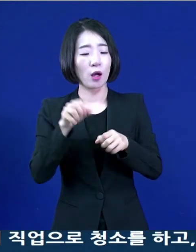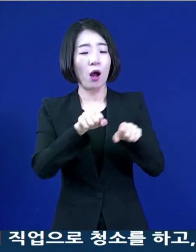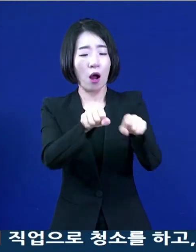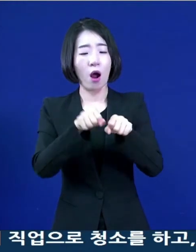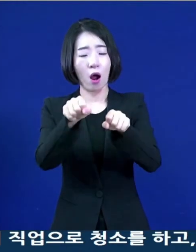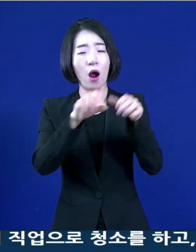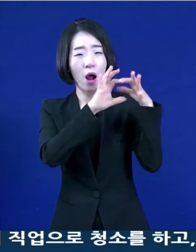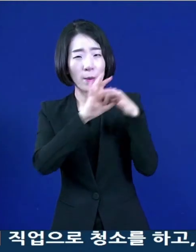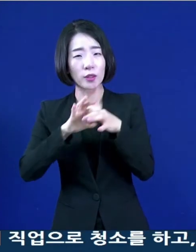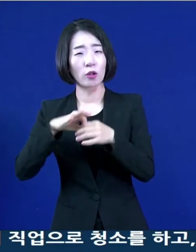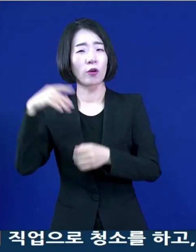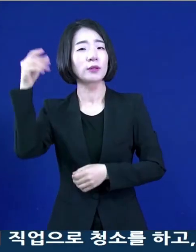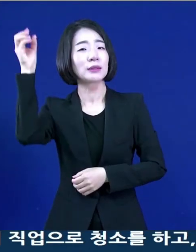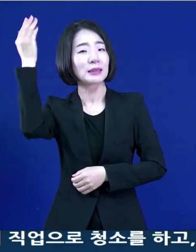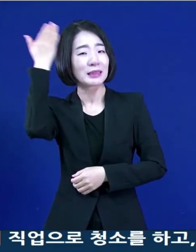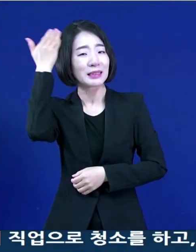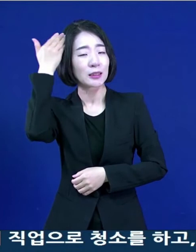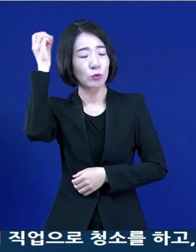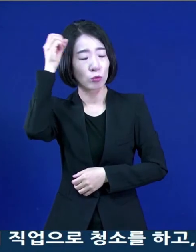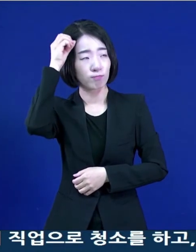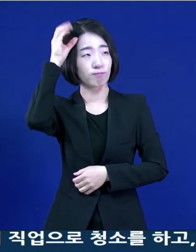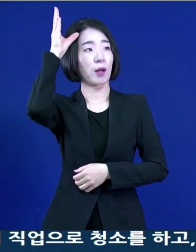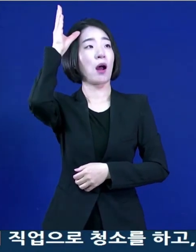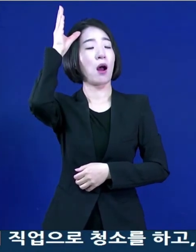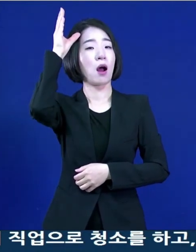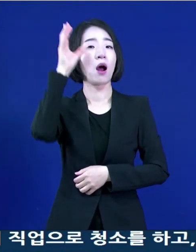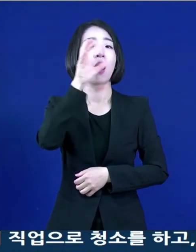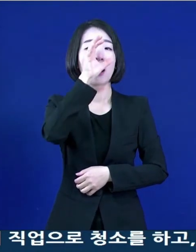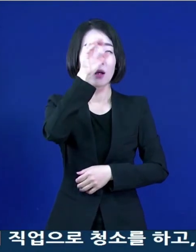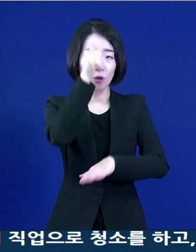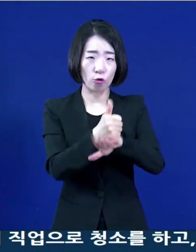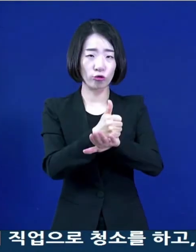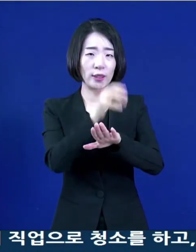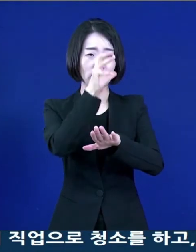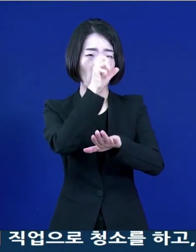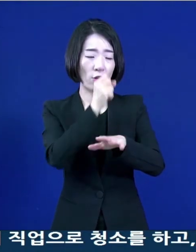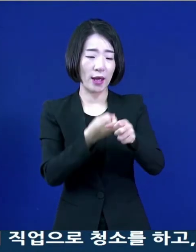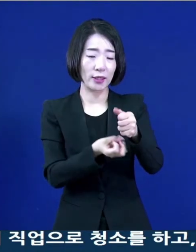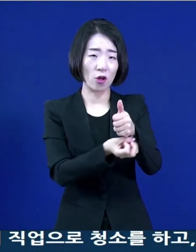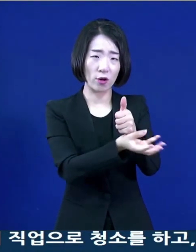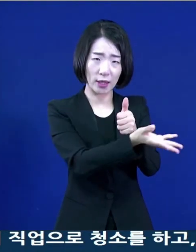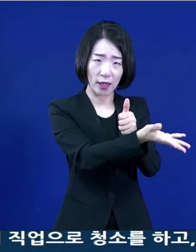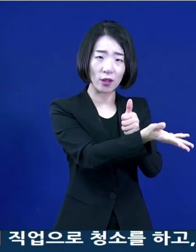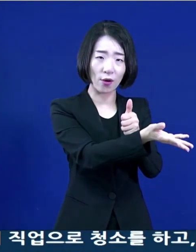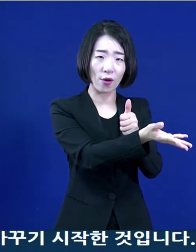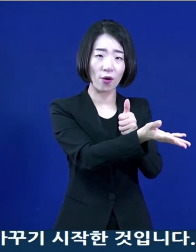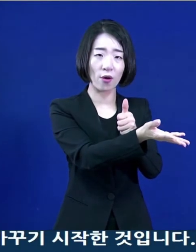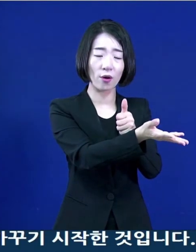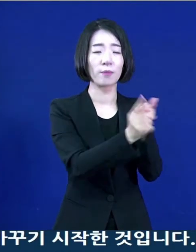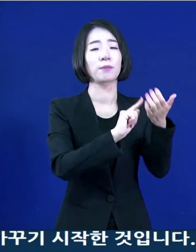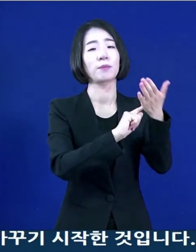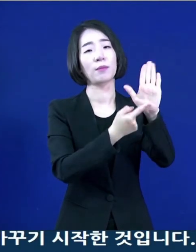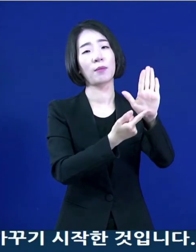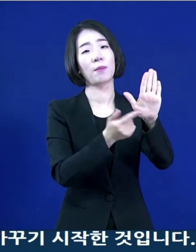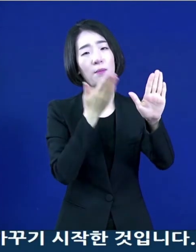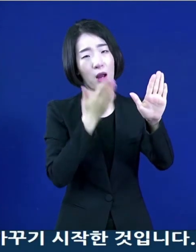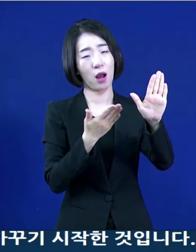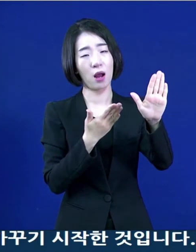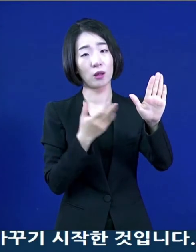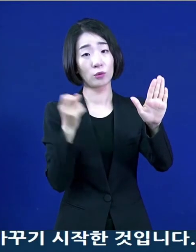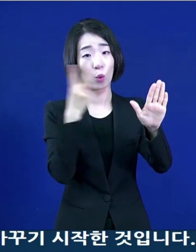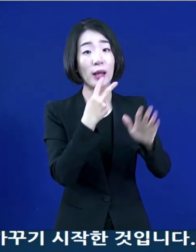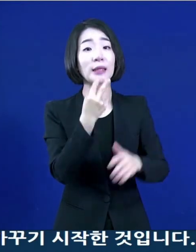시작하니까 거기에 선한 영향력이 나타나면서 가장 중요한 생명까지도 전달이 되는